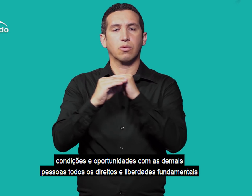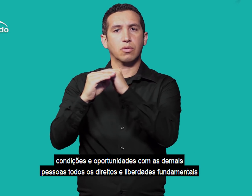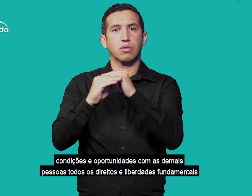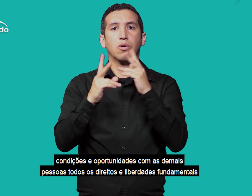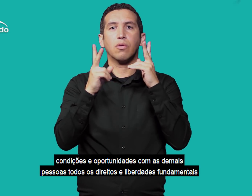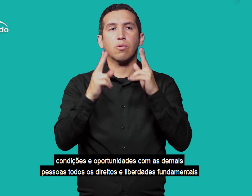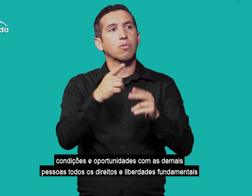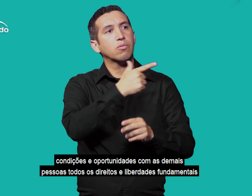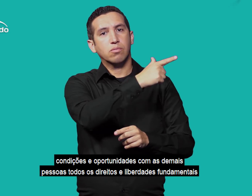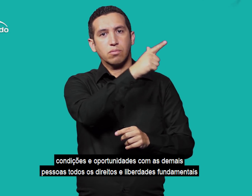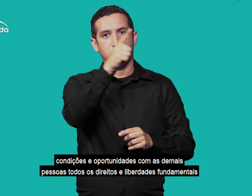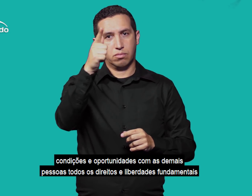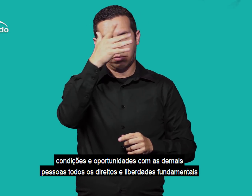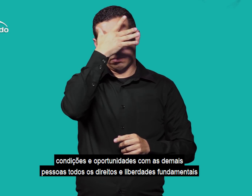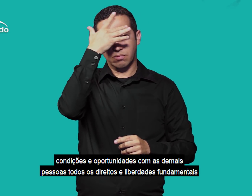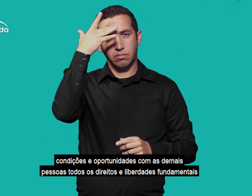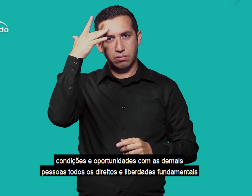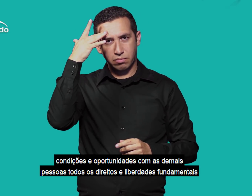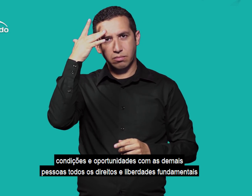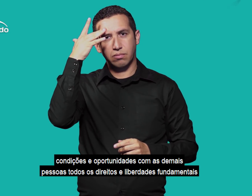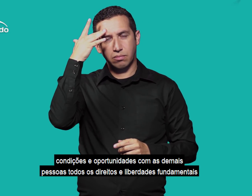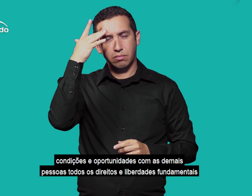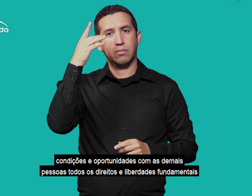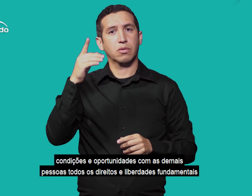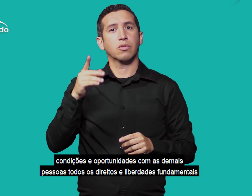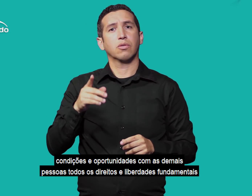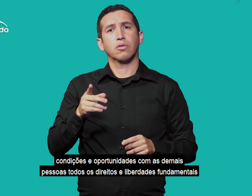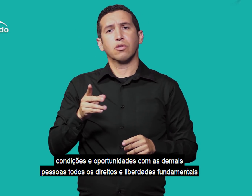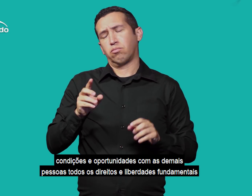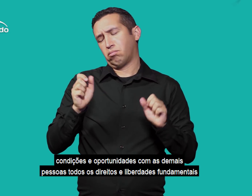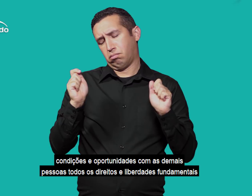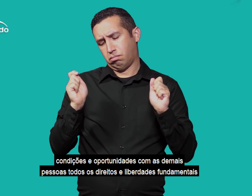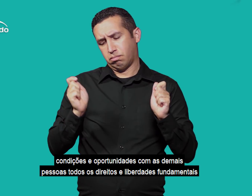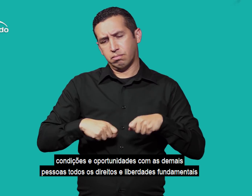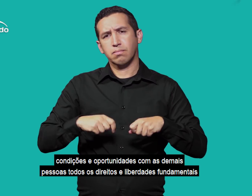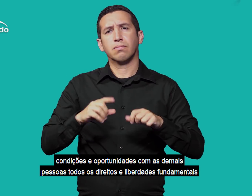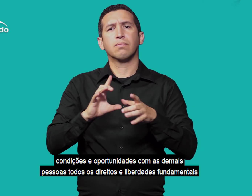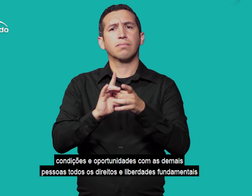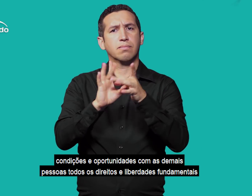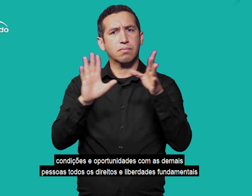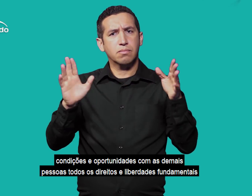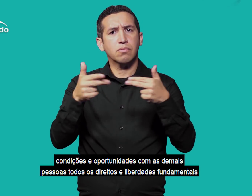e oportunidades com as demais pessoas todos os direitos e liberdades fundamentais